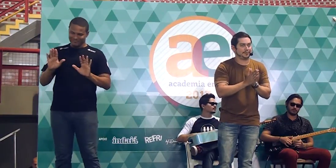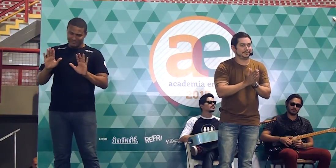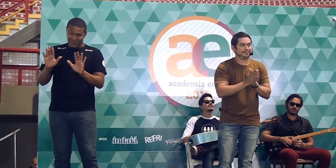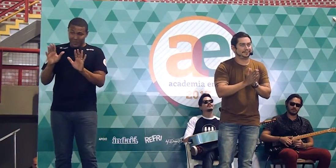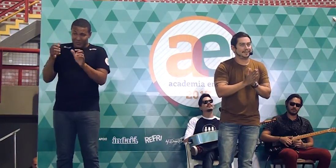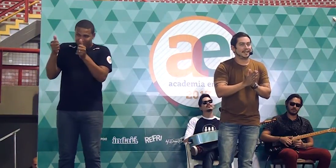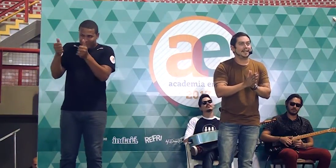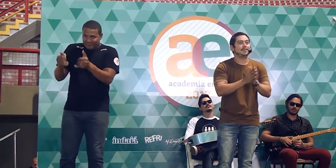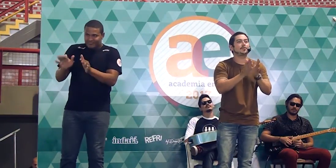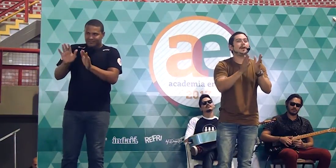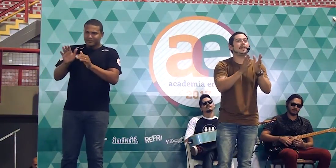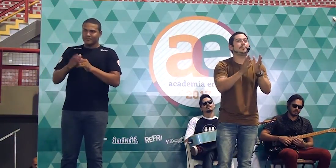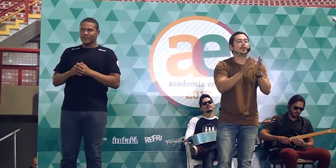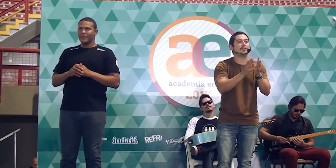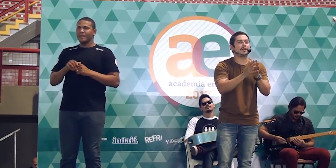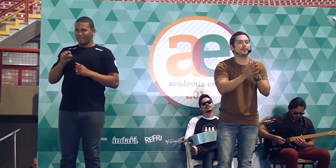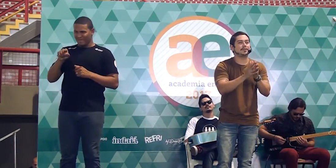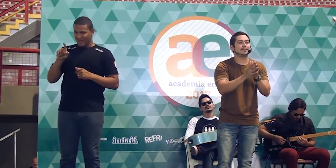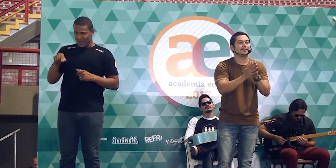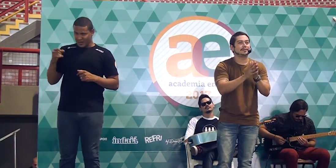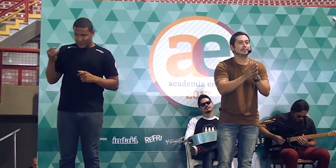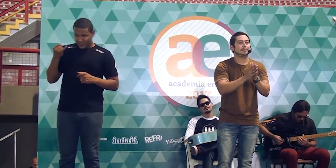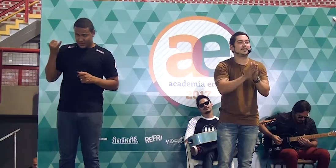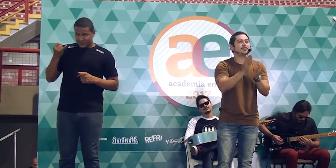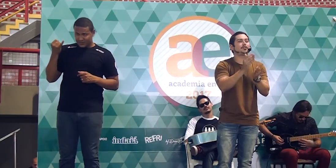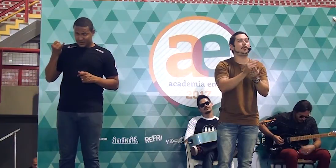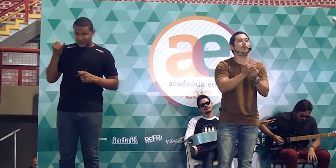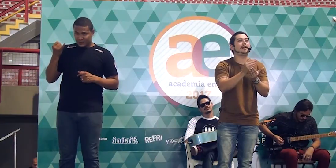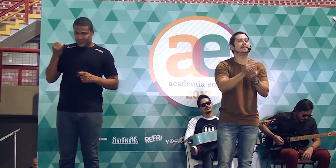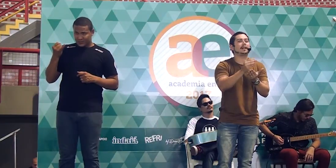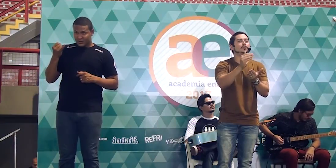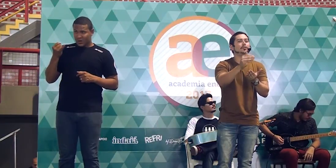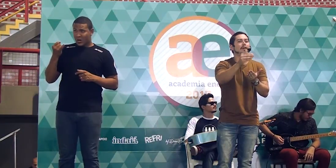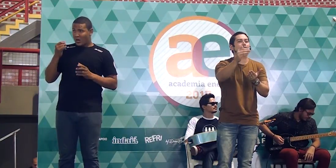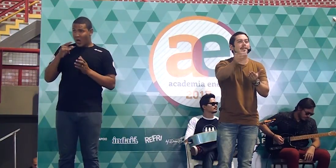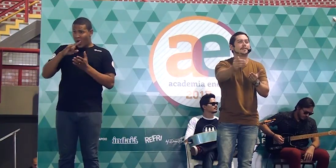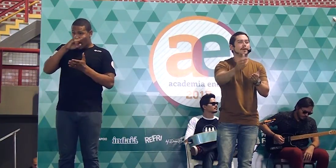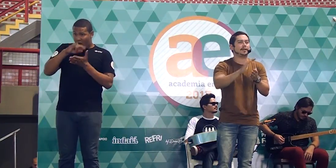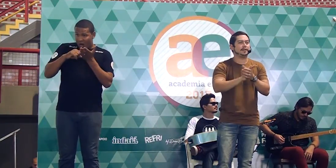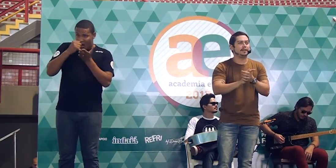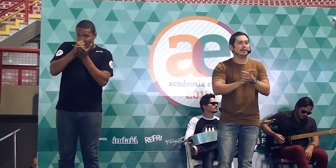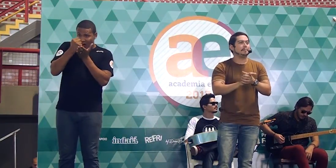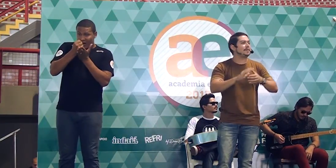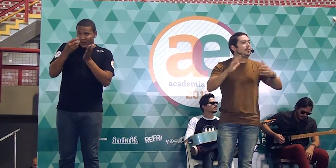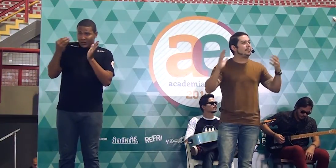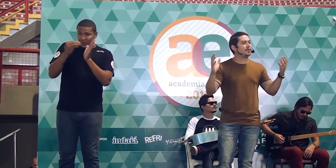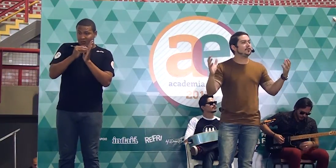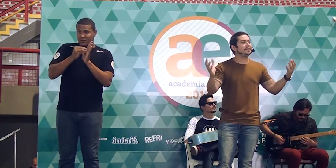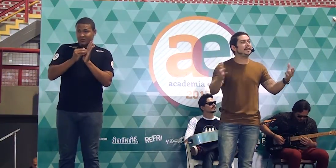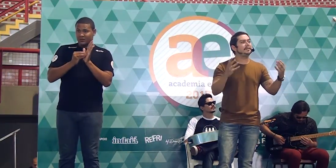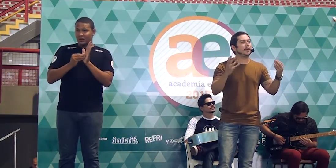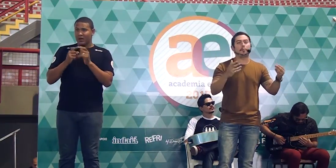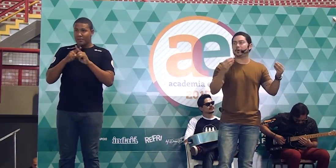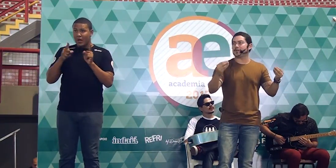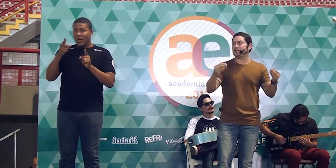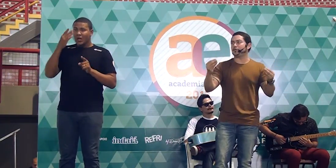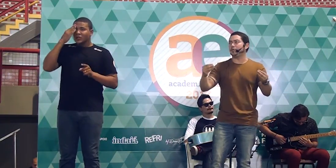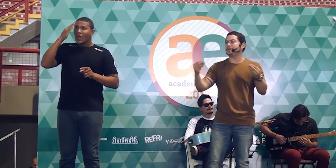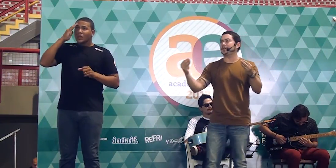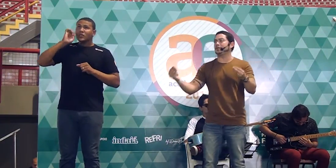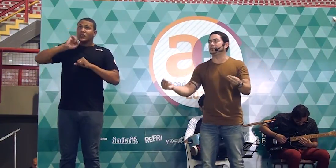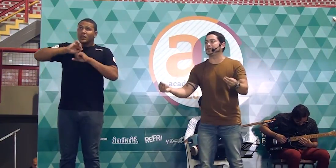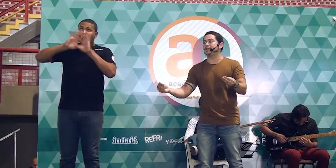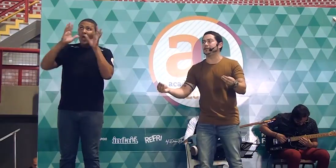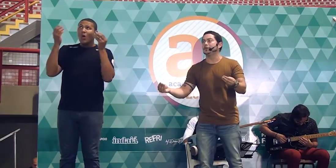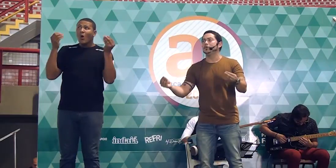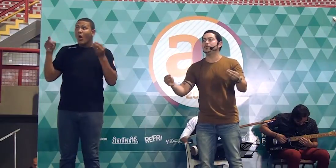para o Senhor. Isso é importante para a gente documentar tudo que aconteceu aqui. Mas para uma pessoa entender o processo de